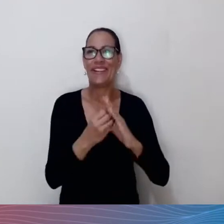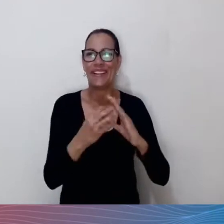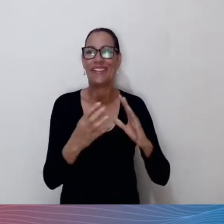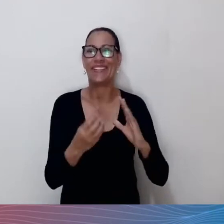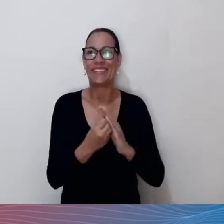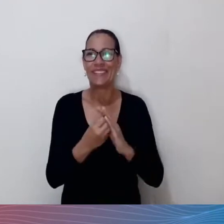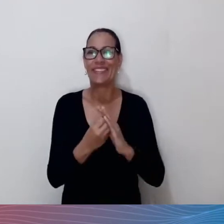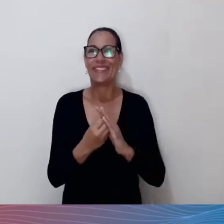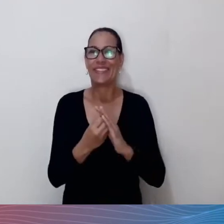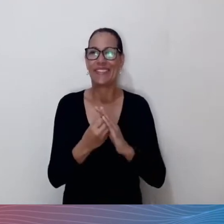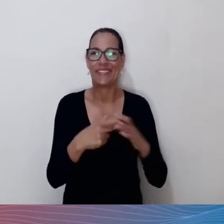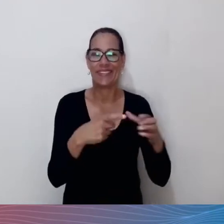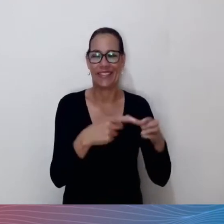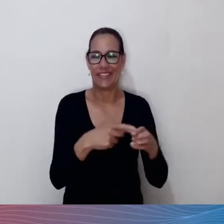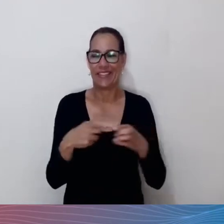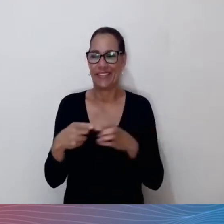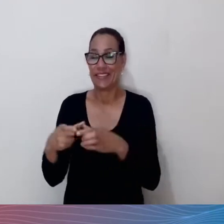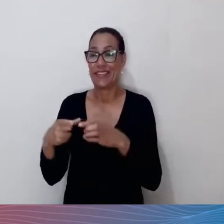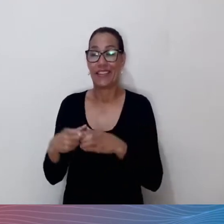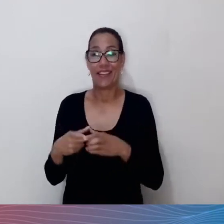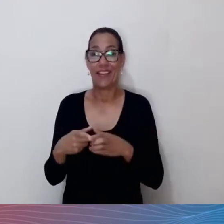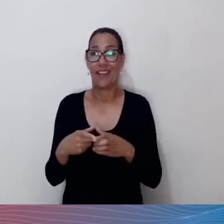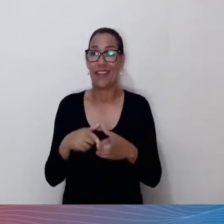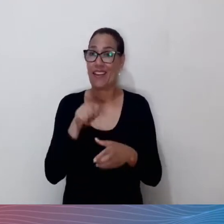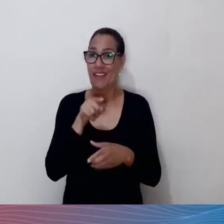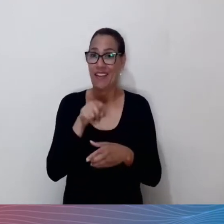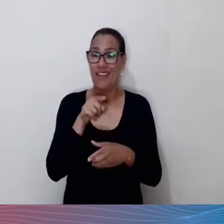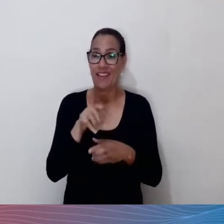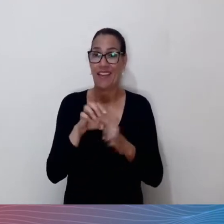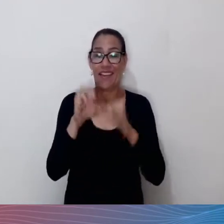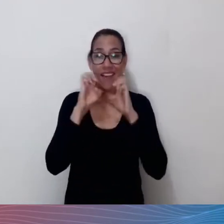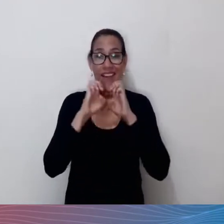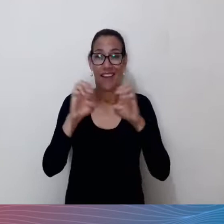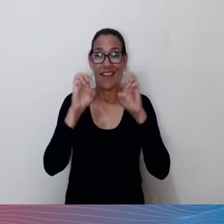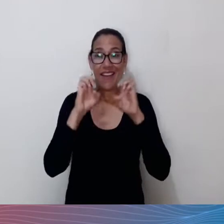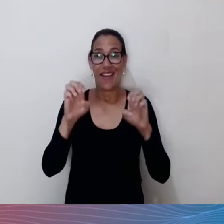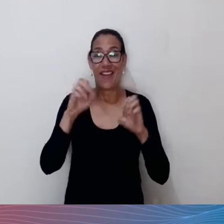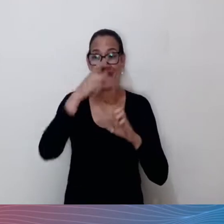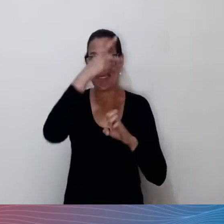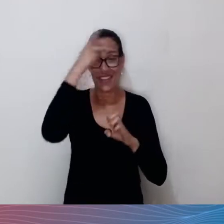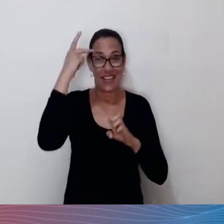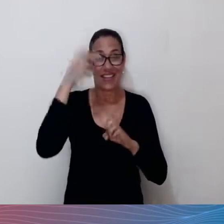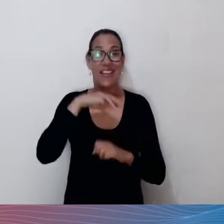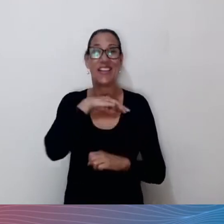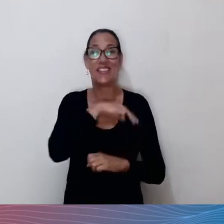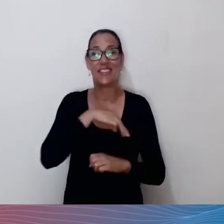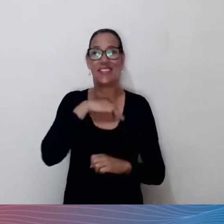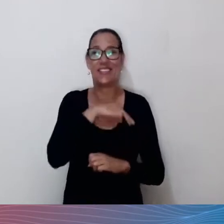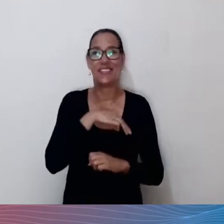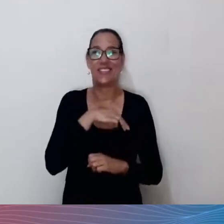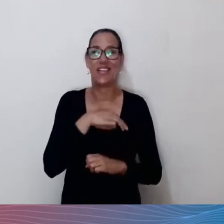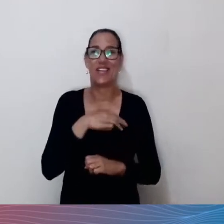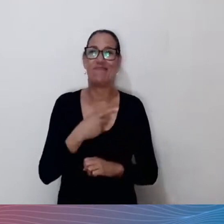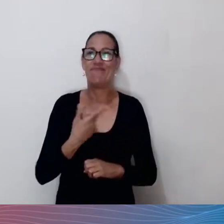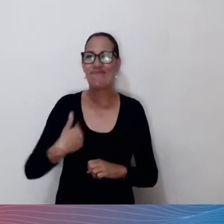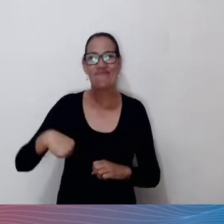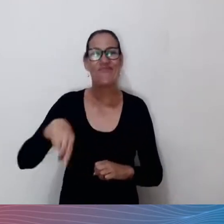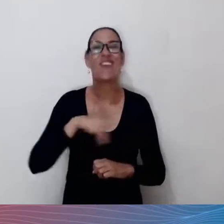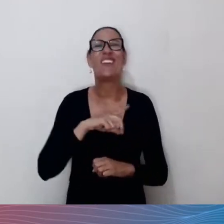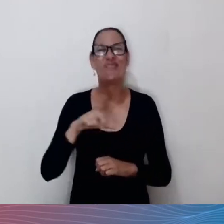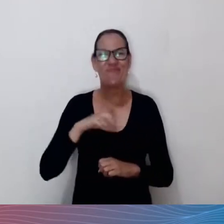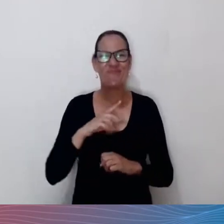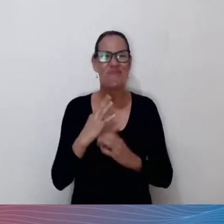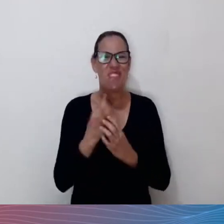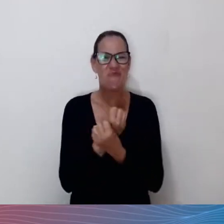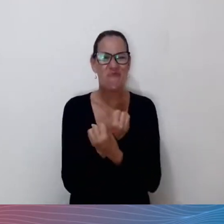Irmãos, eles são os evangelistas, eles são os missionários. Nós temos muitos missionários hoje, graças a